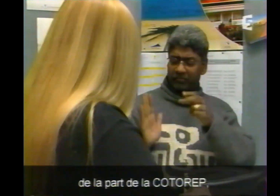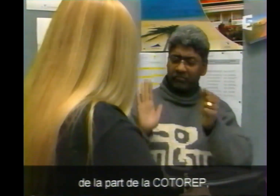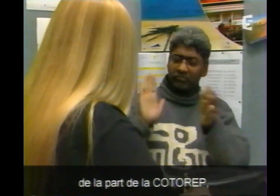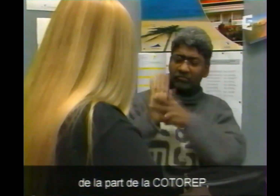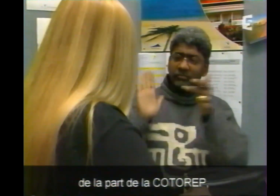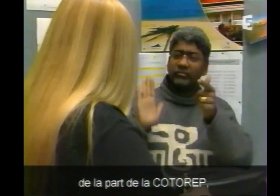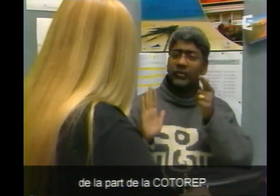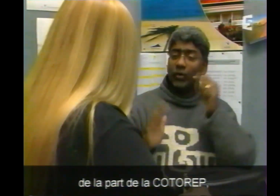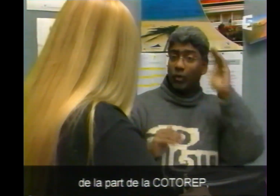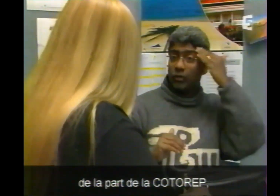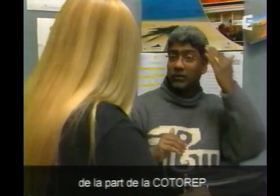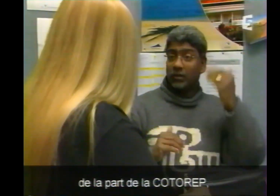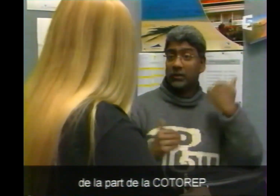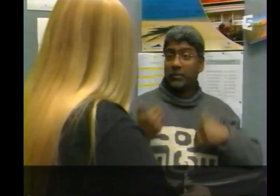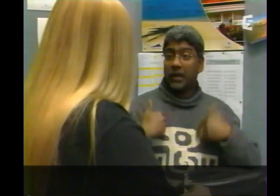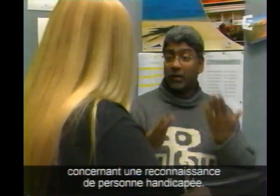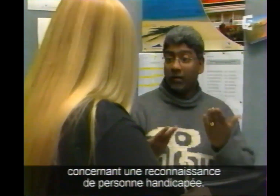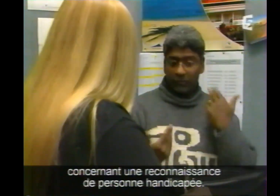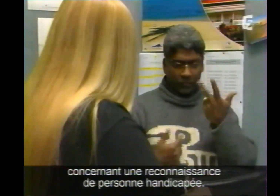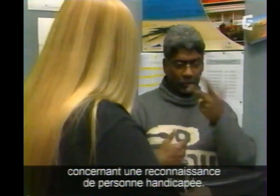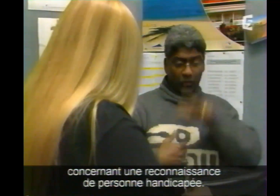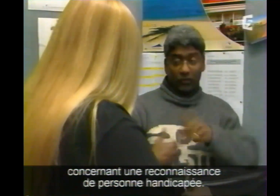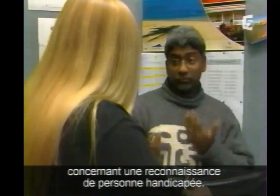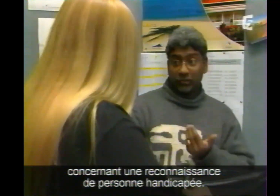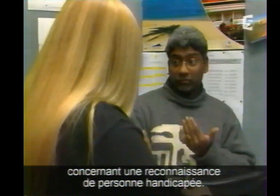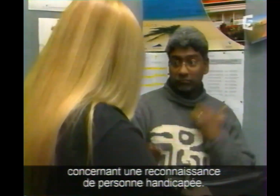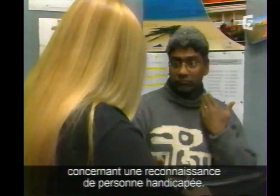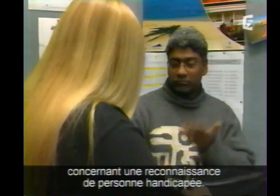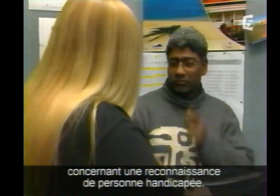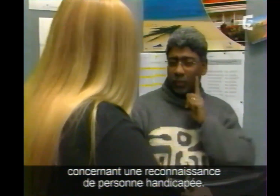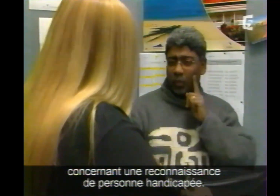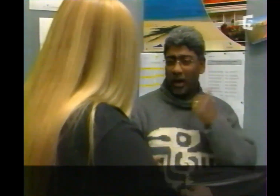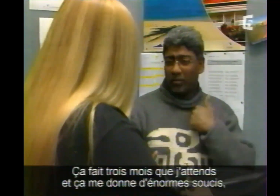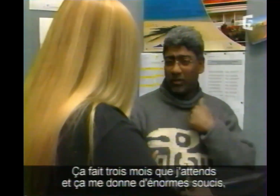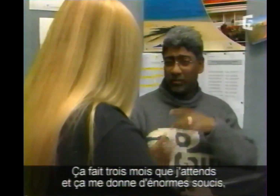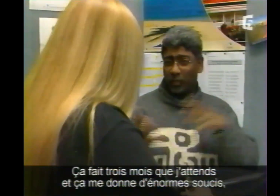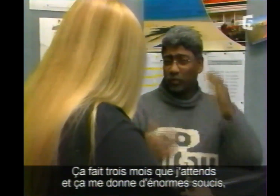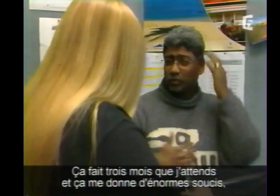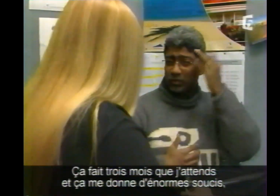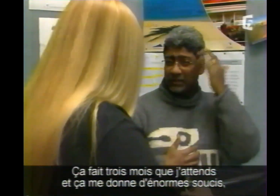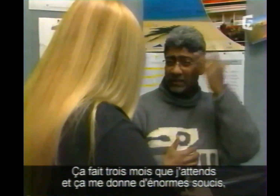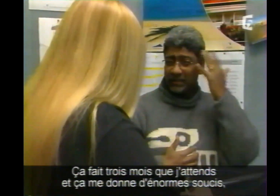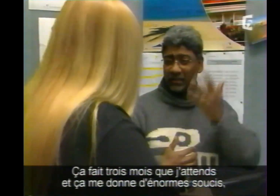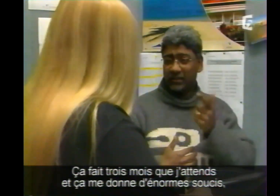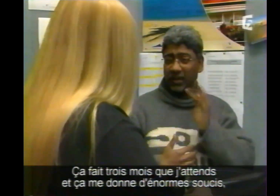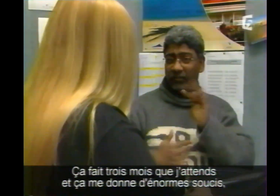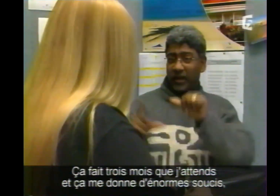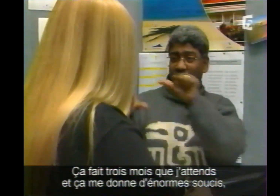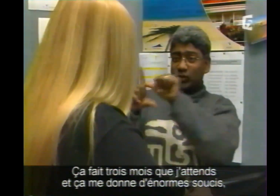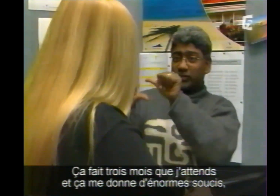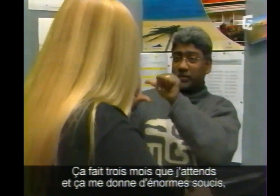part de la Cotorep concernant plus précisément une reconnaissance de personnes handicapées. Ça fait 3 mois que j'attends et donc ça me donne d'énormes